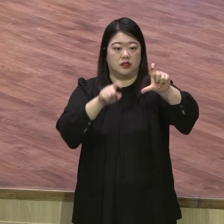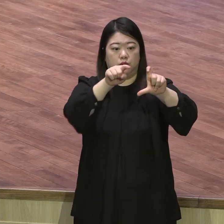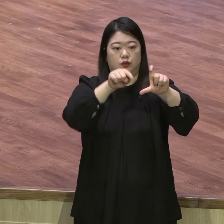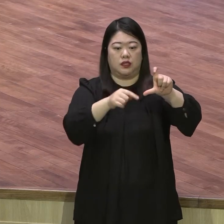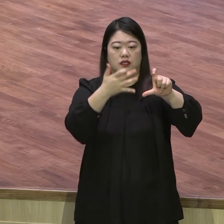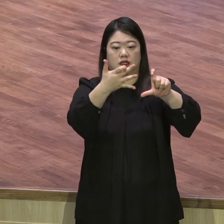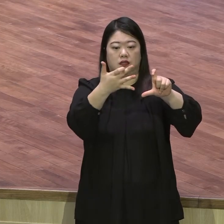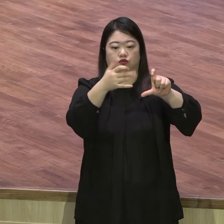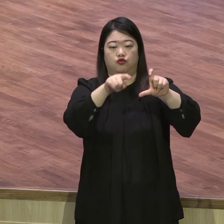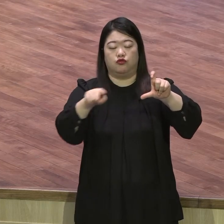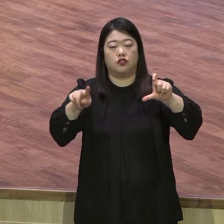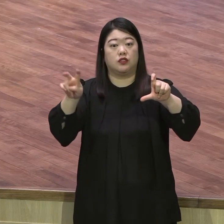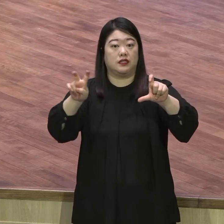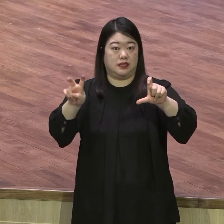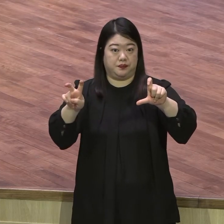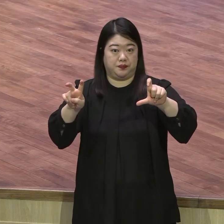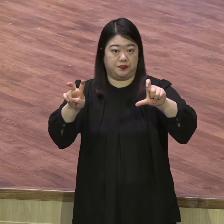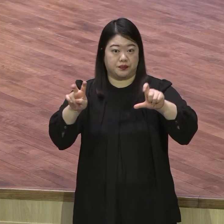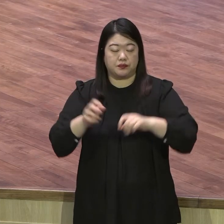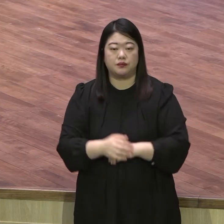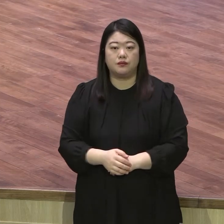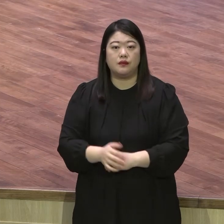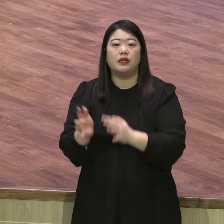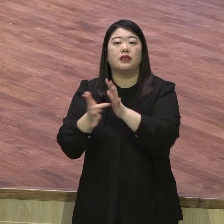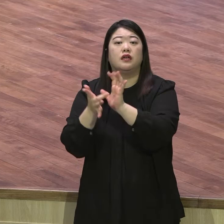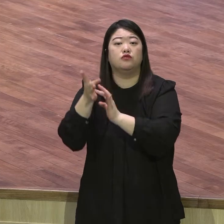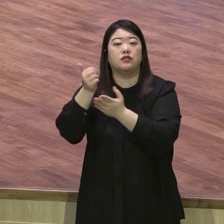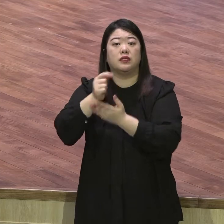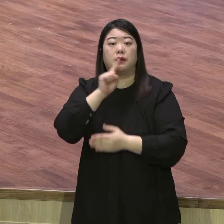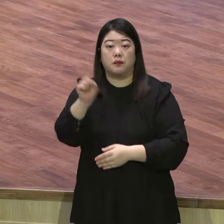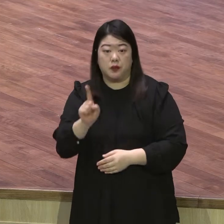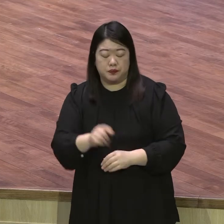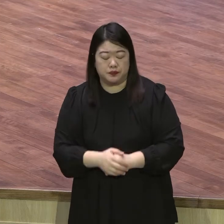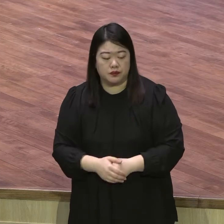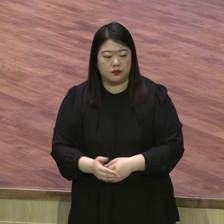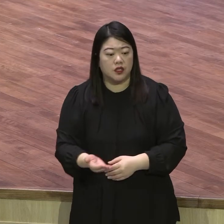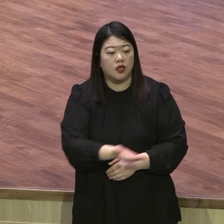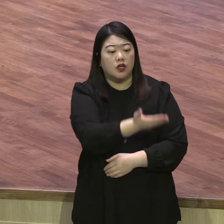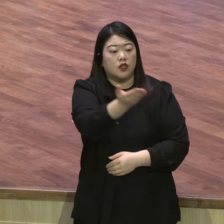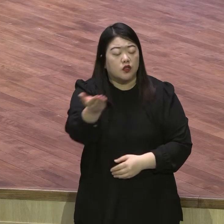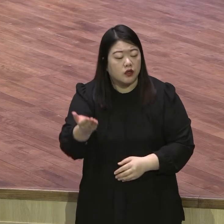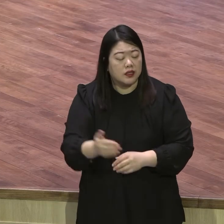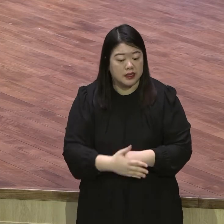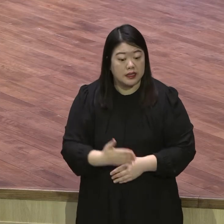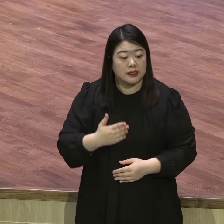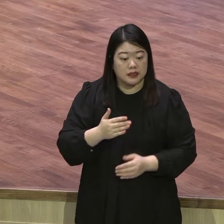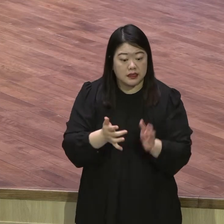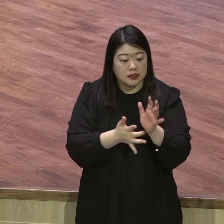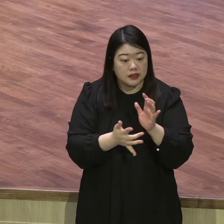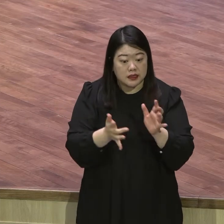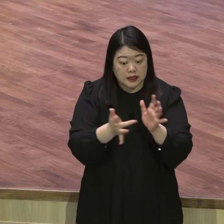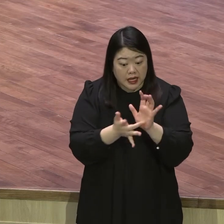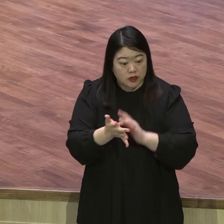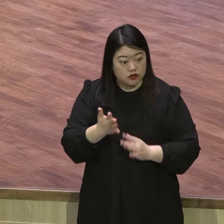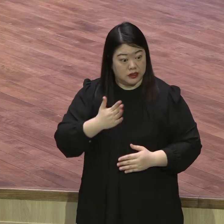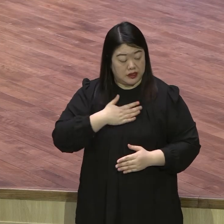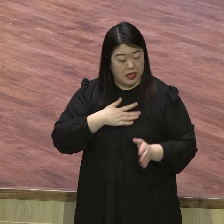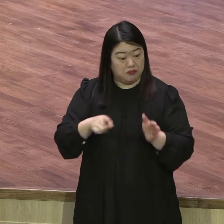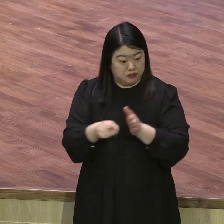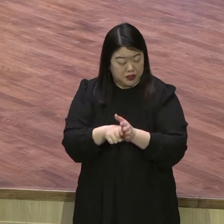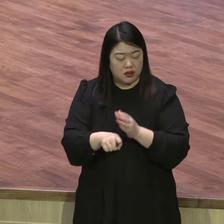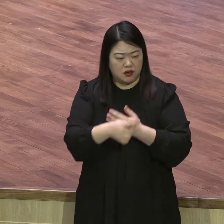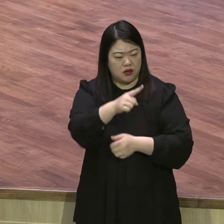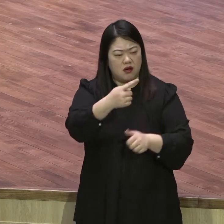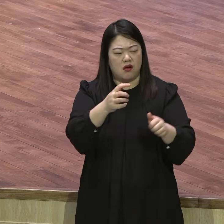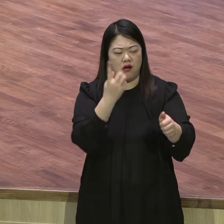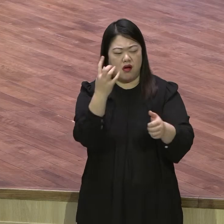입절해 보면 예수님께서 이미 예수 믿는 자가 박해를 받는 것에 대해서 예언을 해놓았어요.